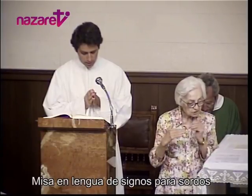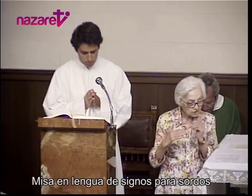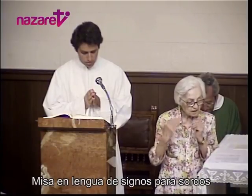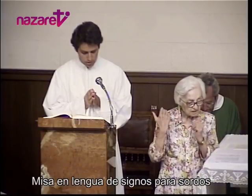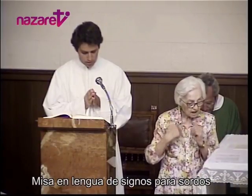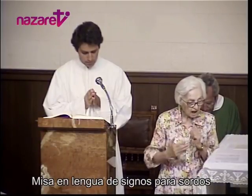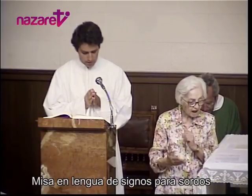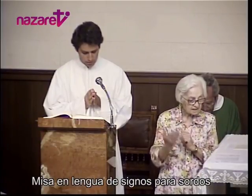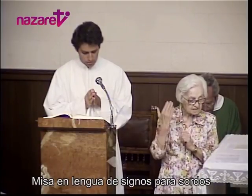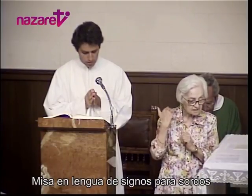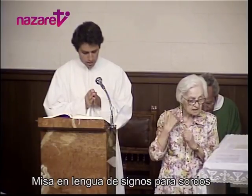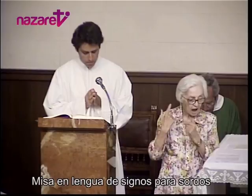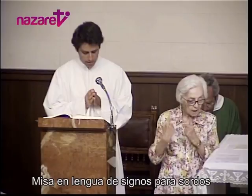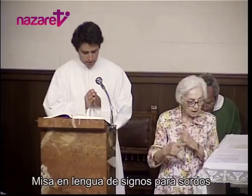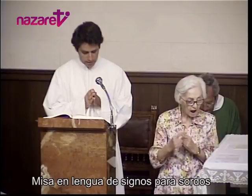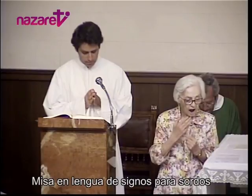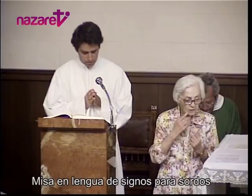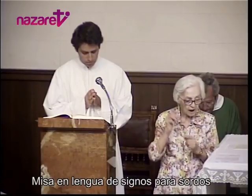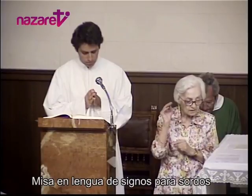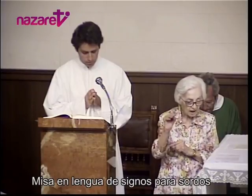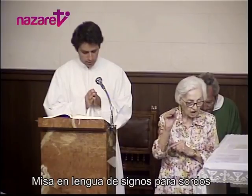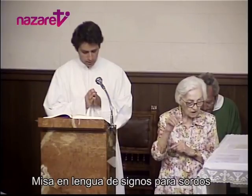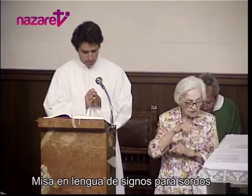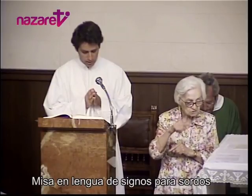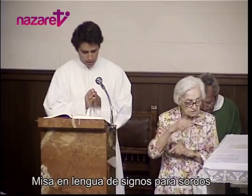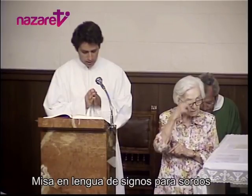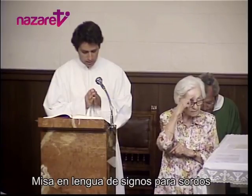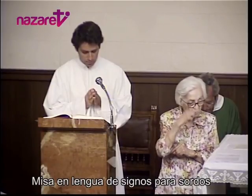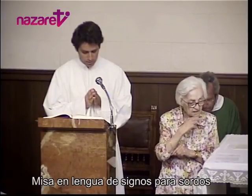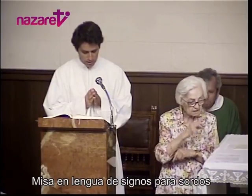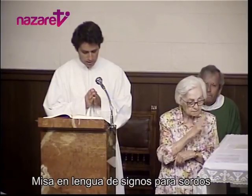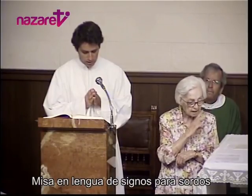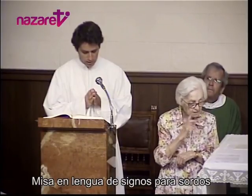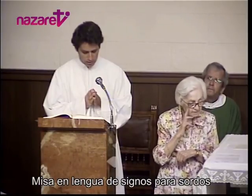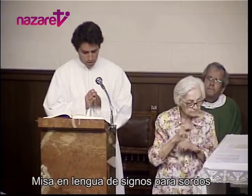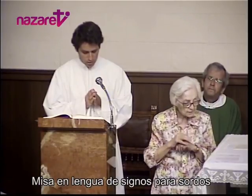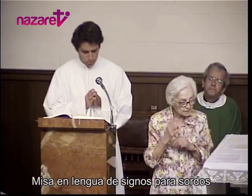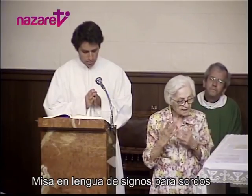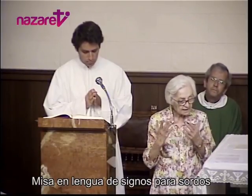nuestros antepasados para que, sabiendo con certeza en qué promesas creían, tuvieran buen